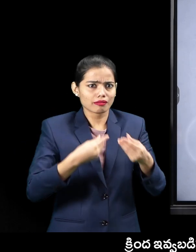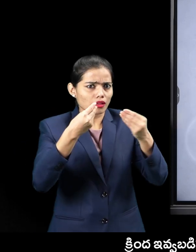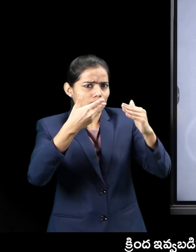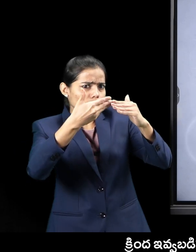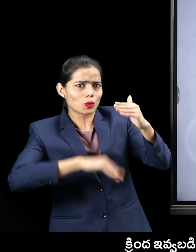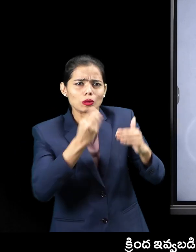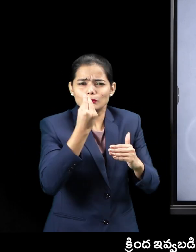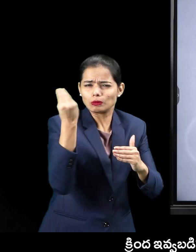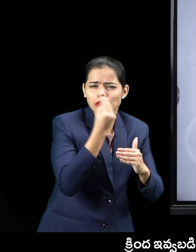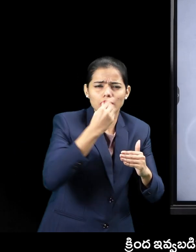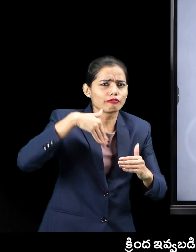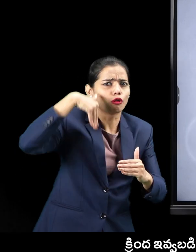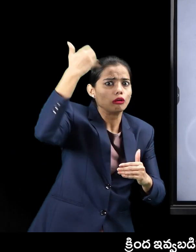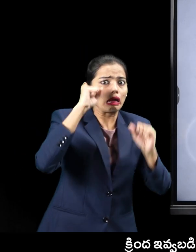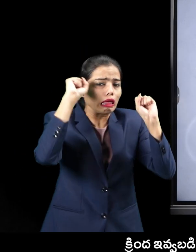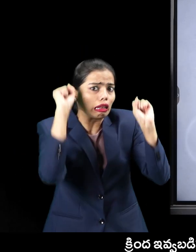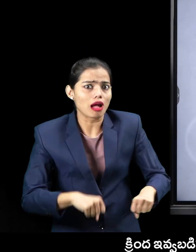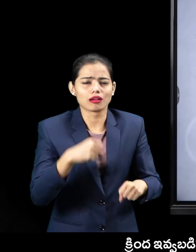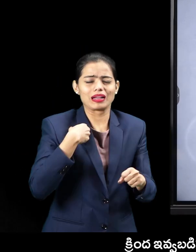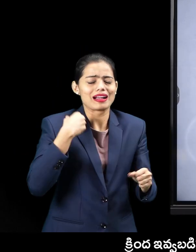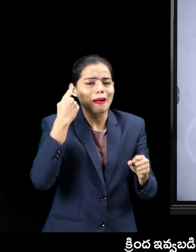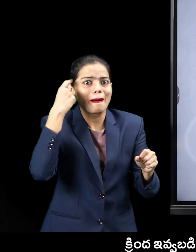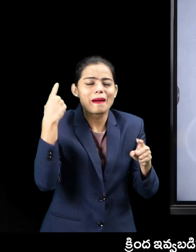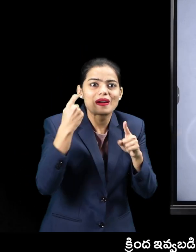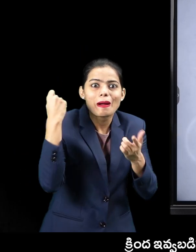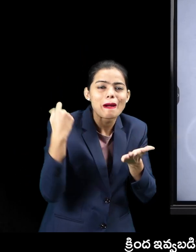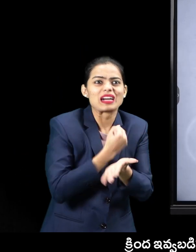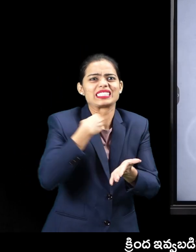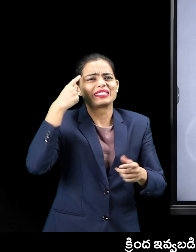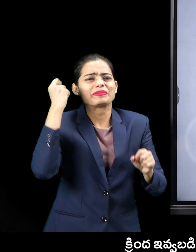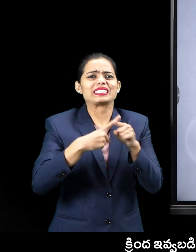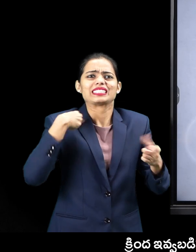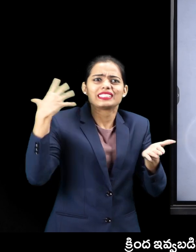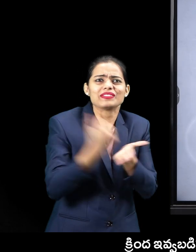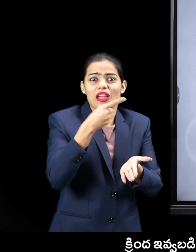కింద ఇవ్వబడిన కొన్ని అంచనాలను మీరు సరైన అంచనాలను ఊహించగలరా?